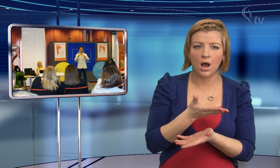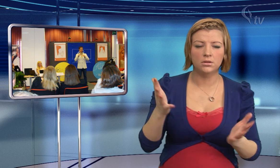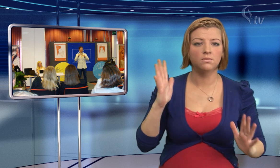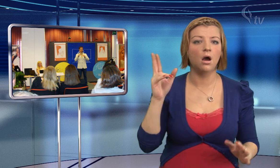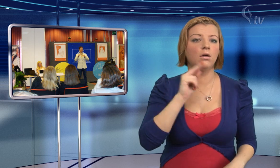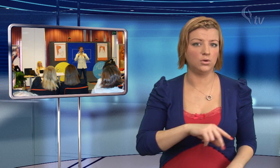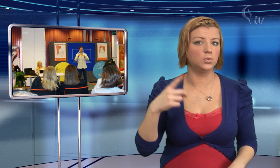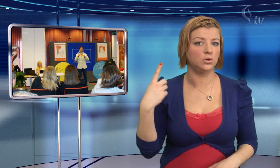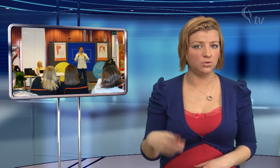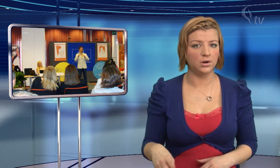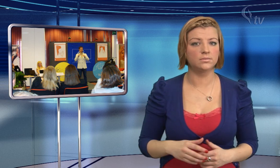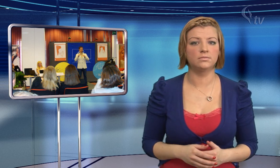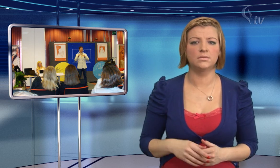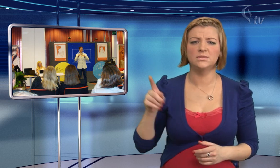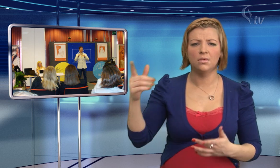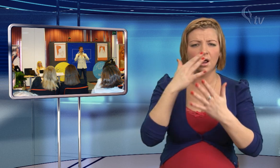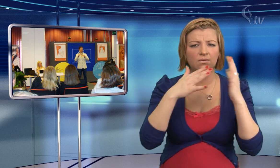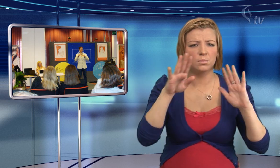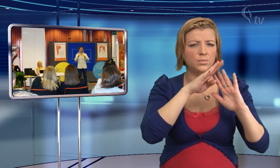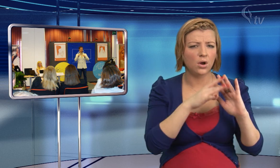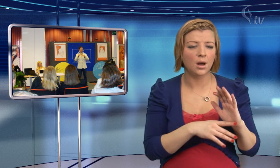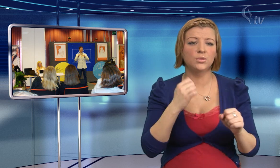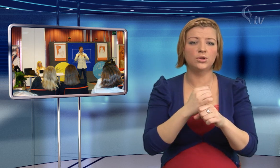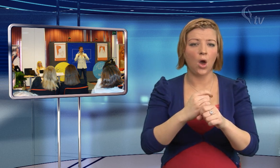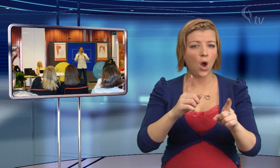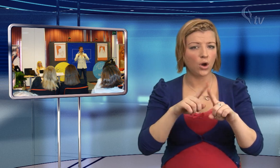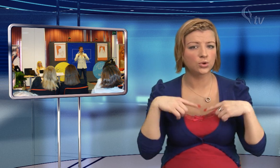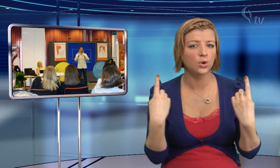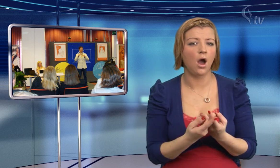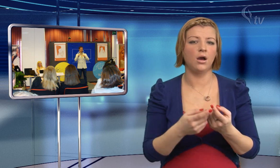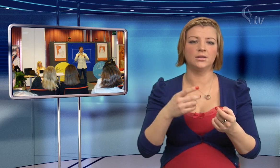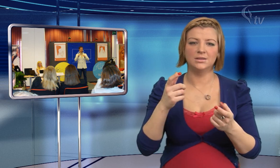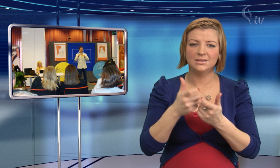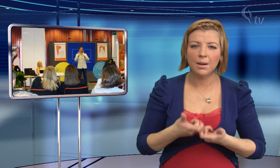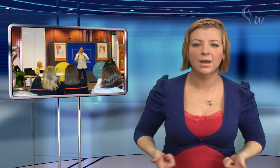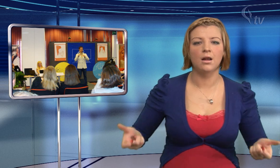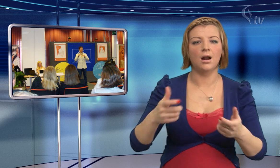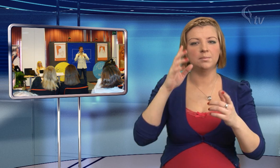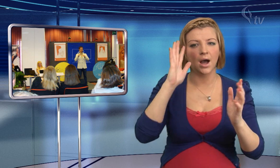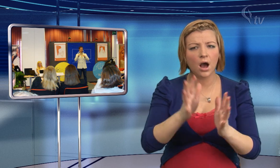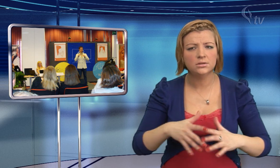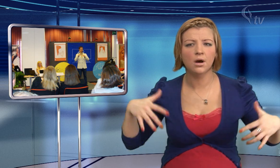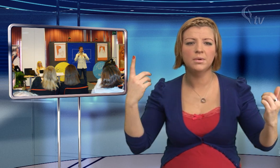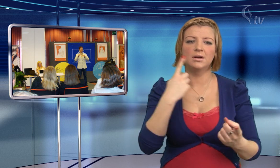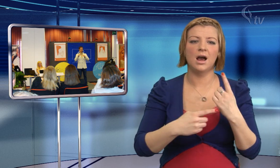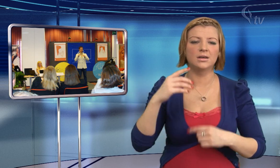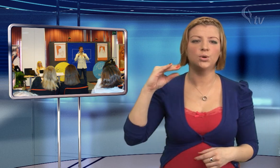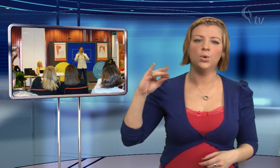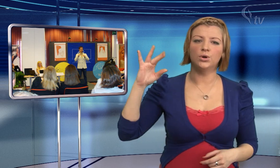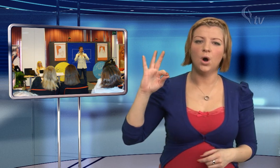vahetamine olid väga kasulikud. Erinevates töötubades, seminaridel ja peaassambleel käsitleti ÜRO puuetega inimeste